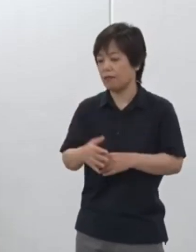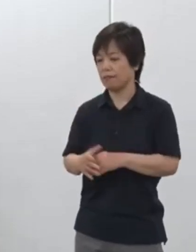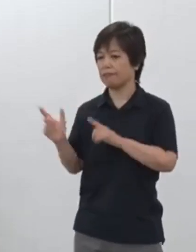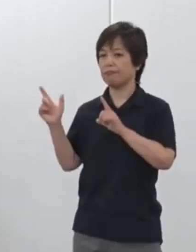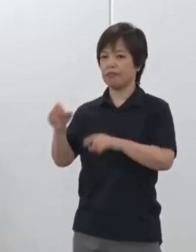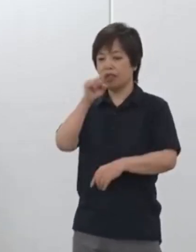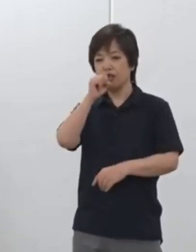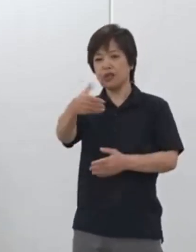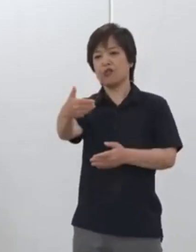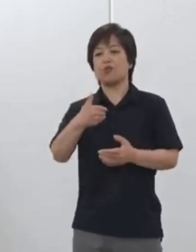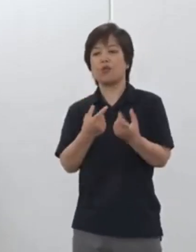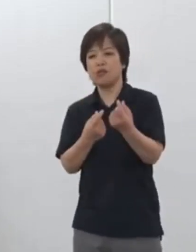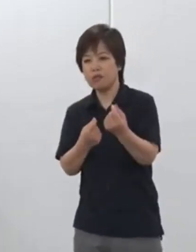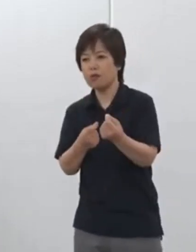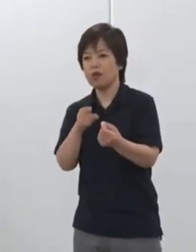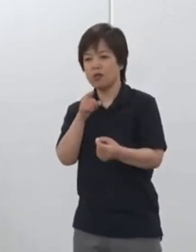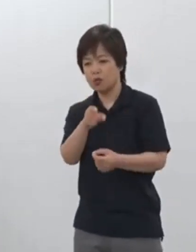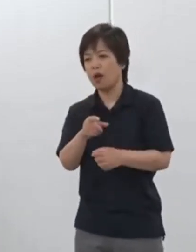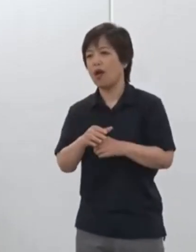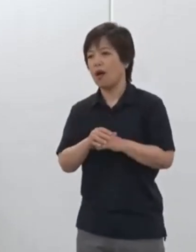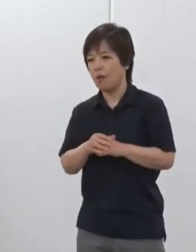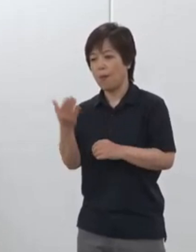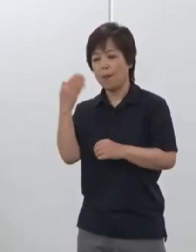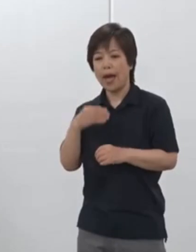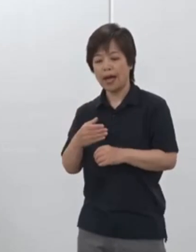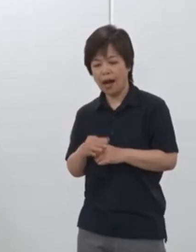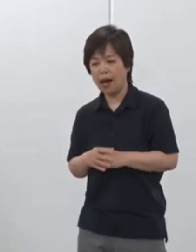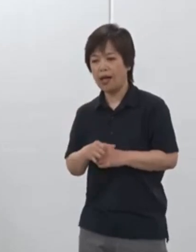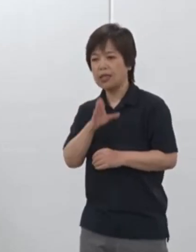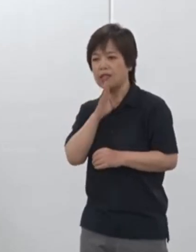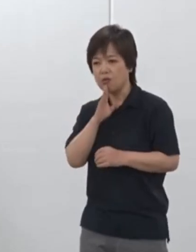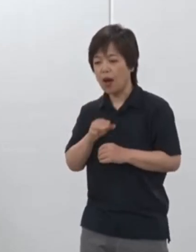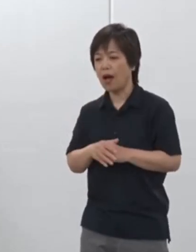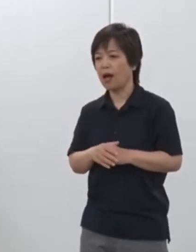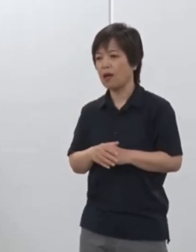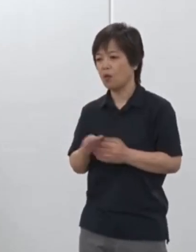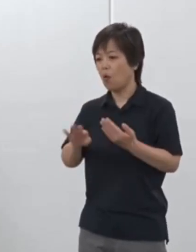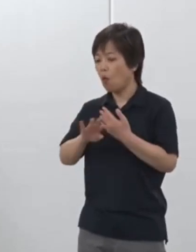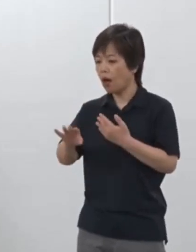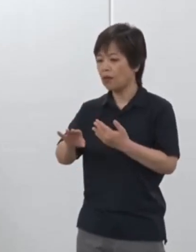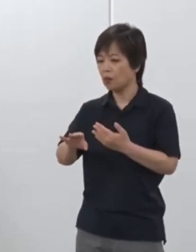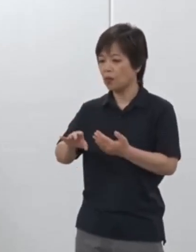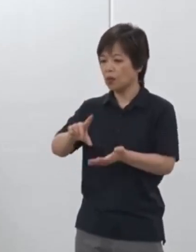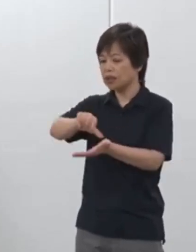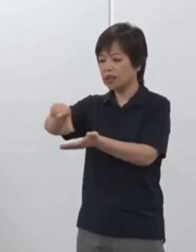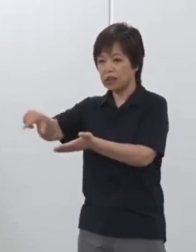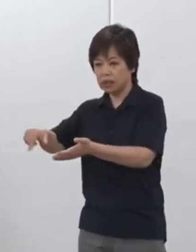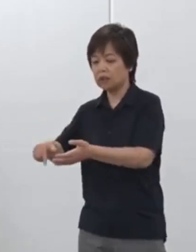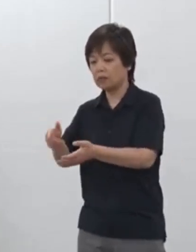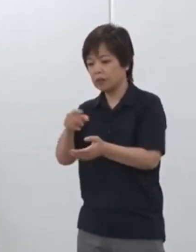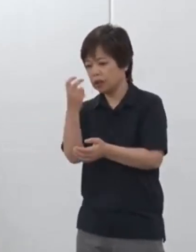、いい質問で、それちょっとこう前から実はこれは他の自治体も調べていただいたらと思うんですけ